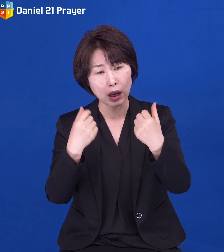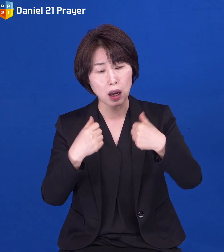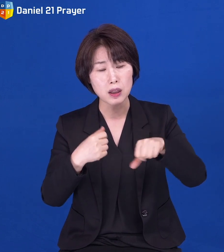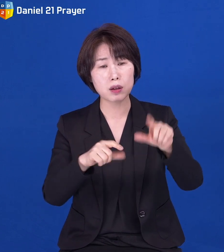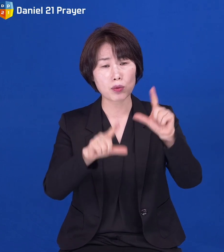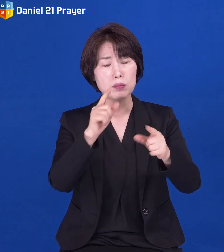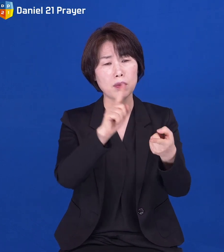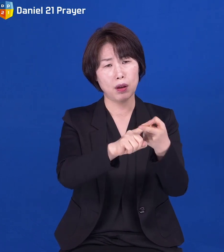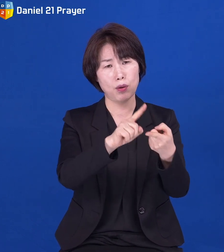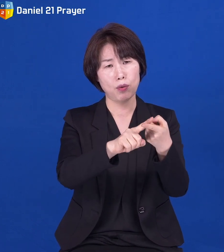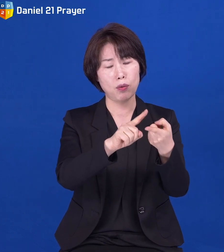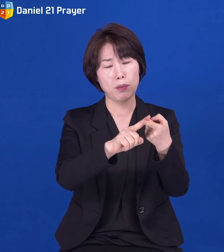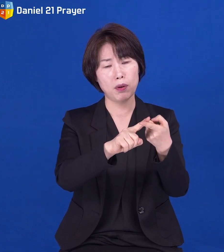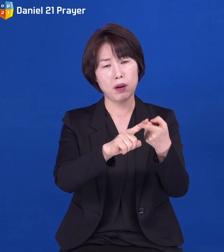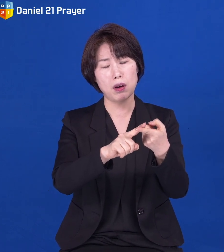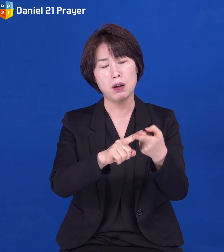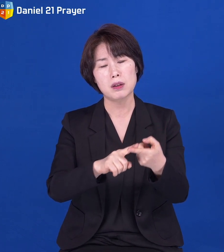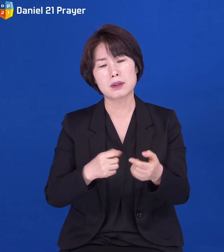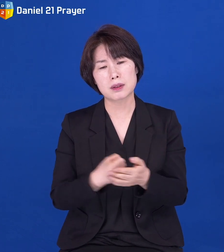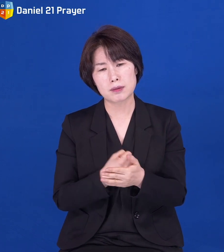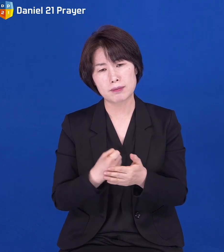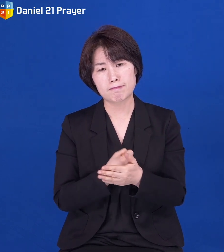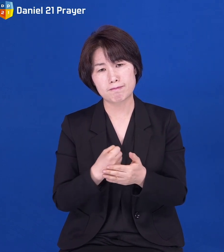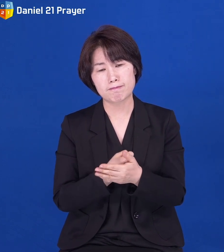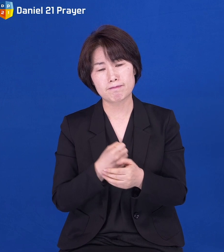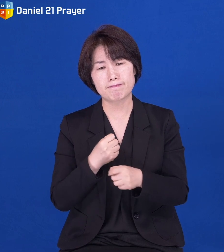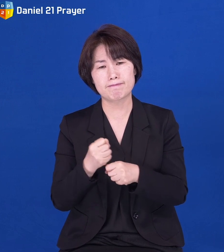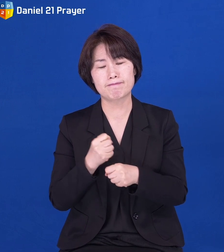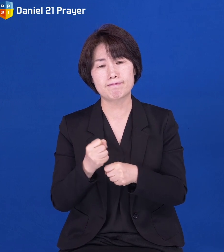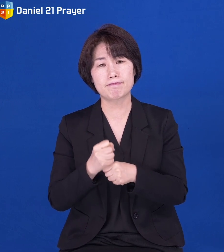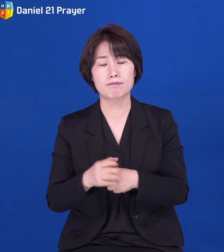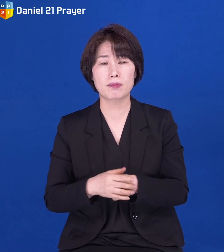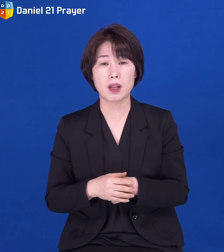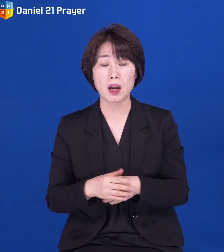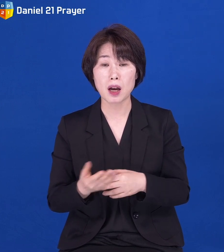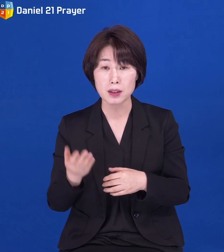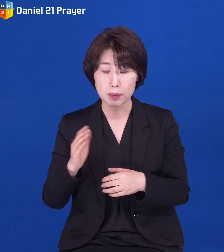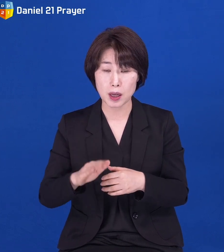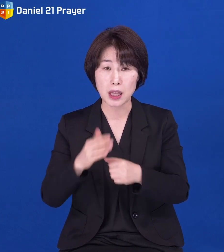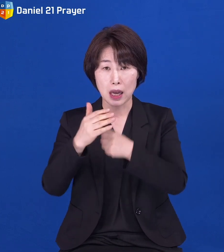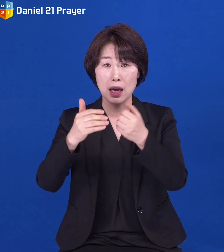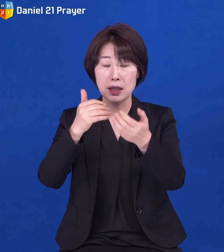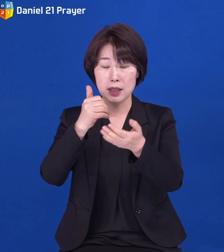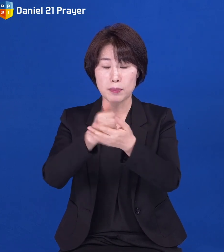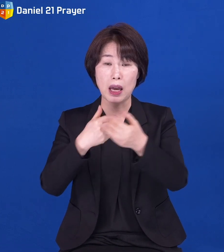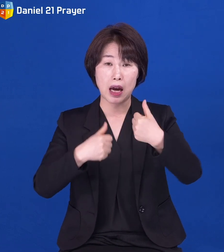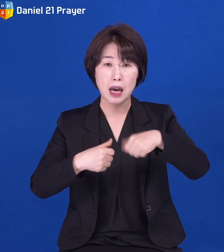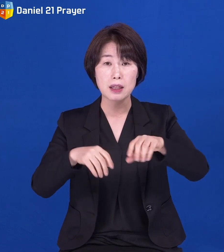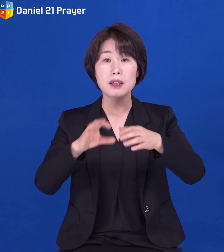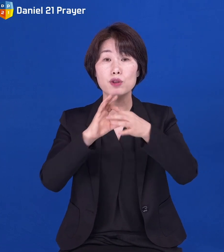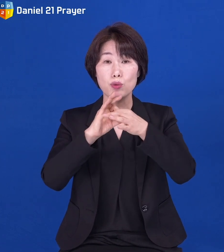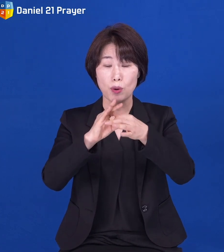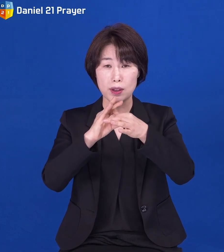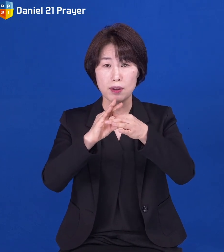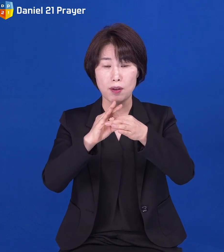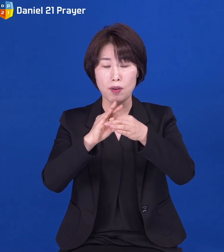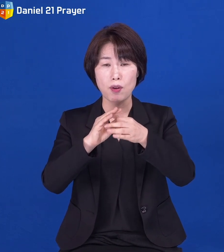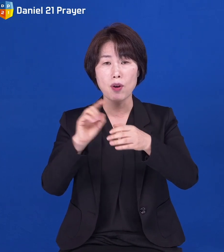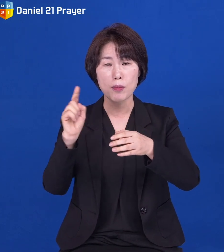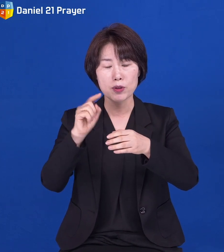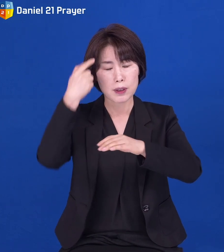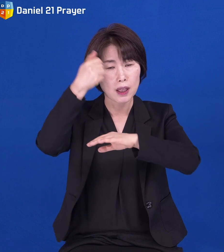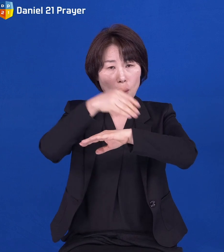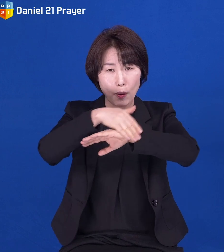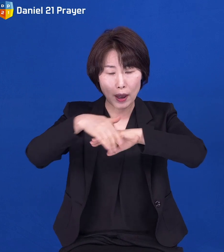기도가 안 나오고 하나님이 우리 미니를 통해서 뭔가를 하시고 싶은 계획이 있으시구나라는 약간 이상한